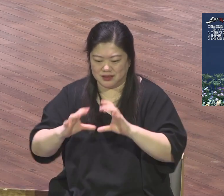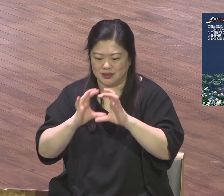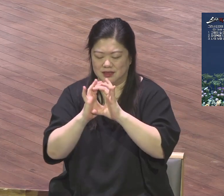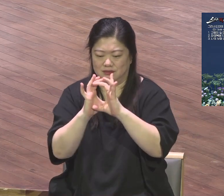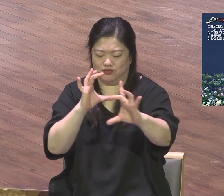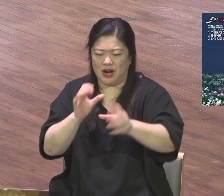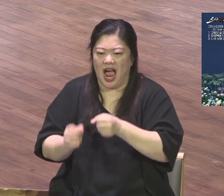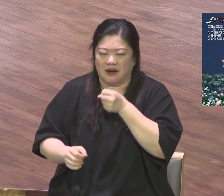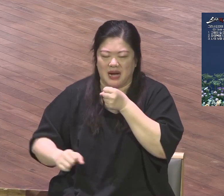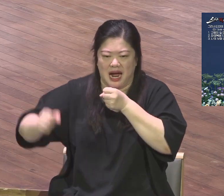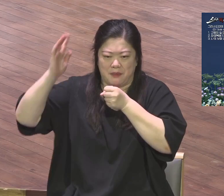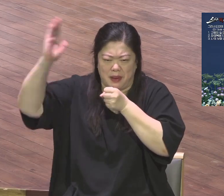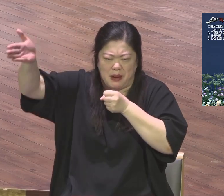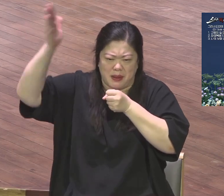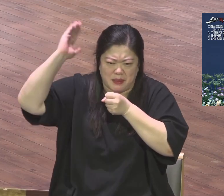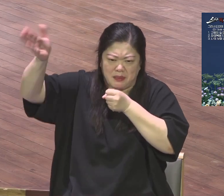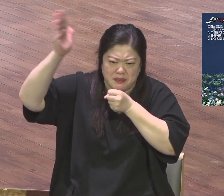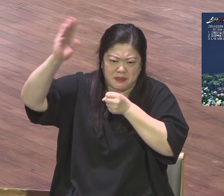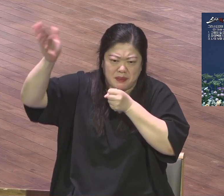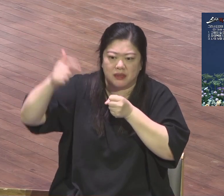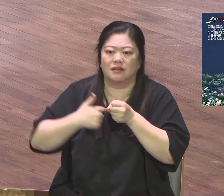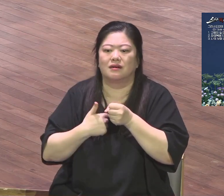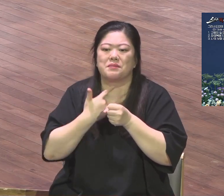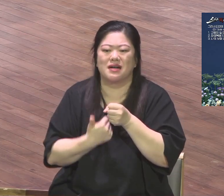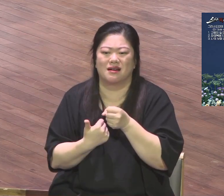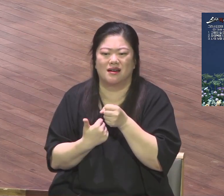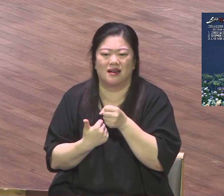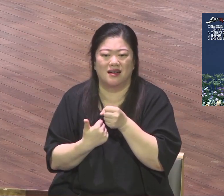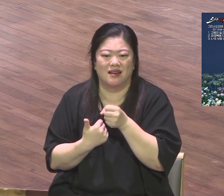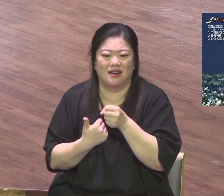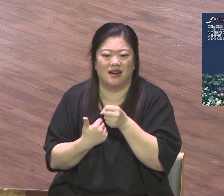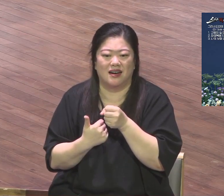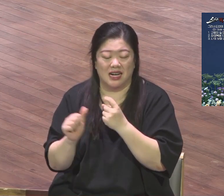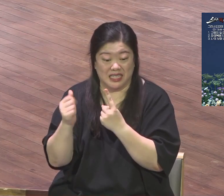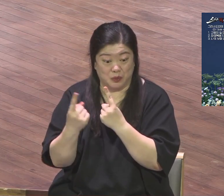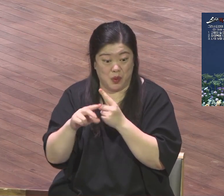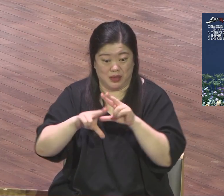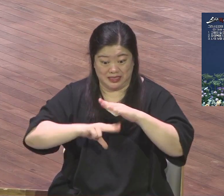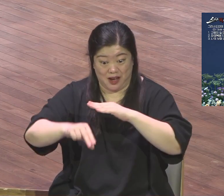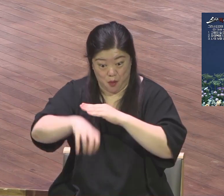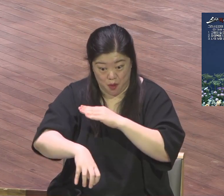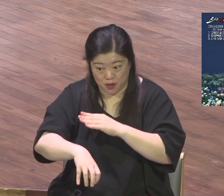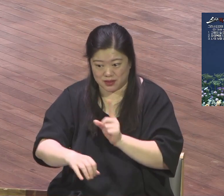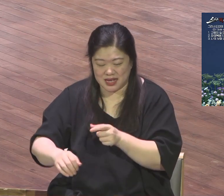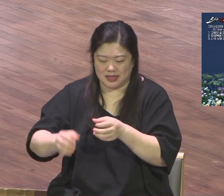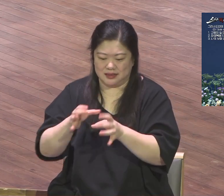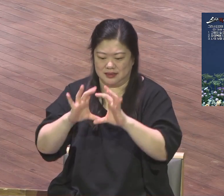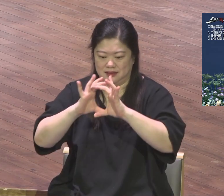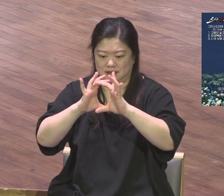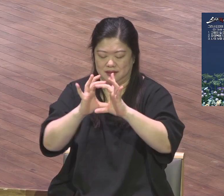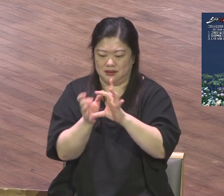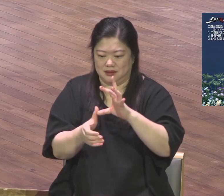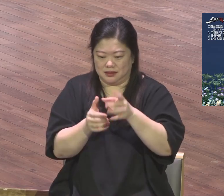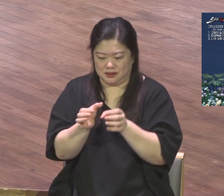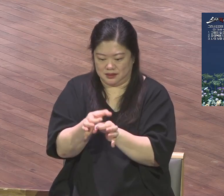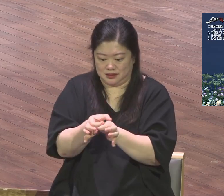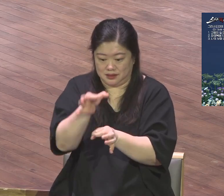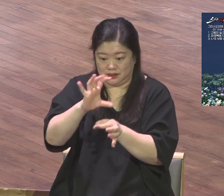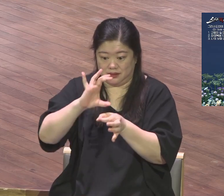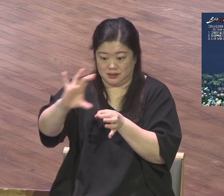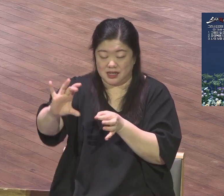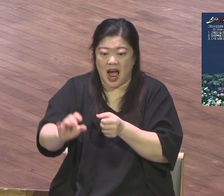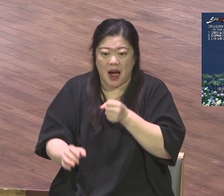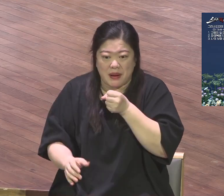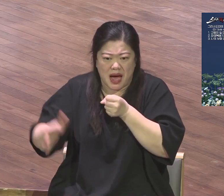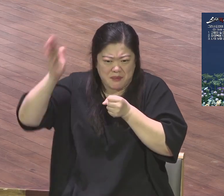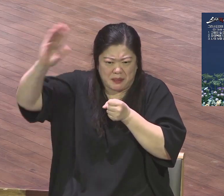전하고 통성기도 그 광장에서 하고, 그리고 이제 사행리 전도 소책자로 개인 전도를 하고 배달성서